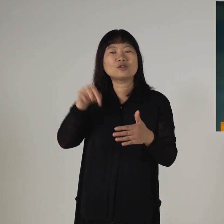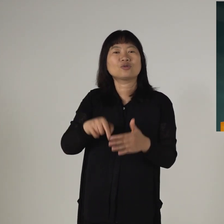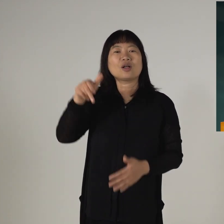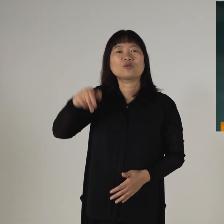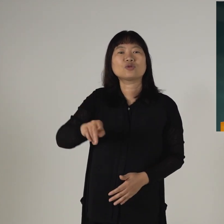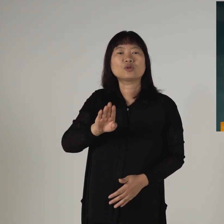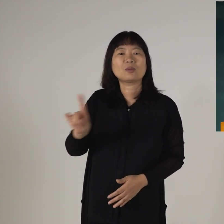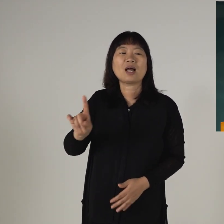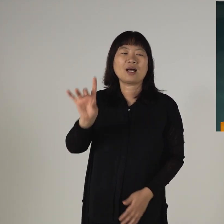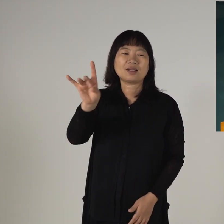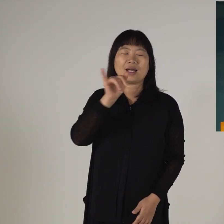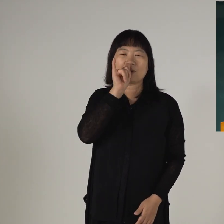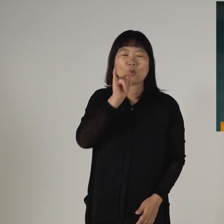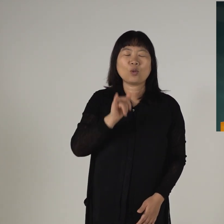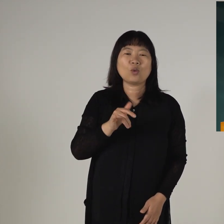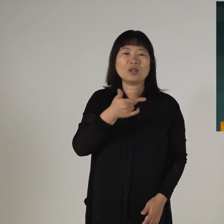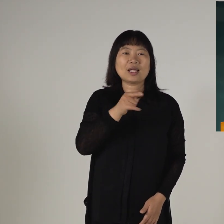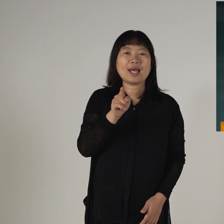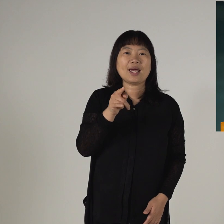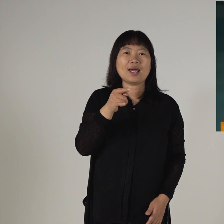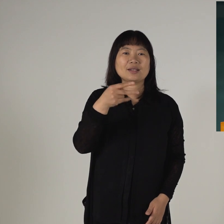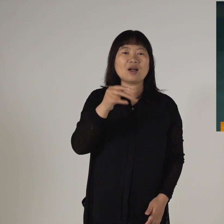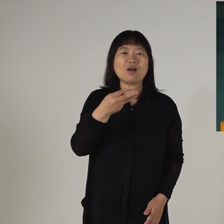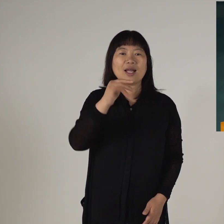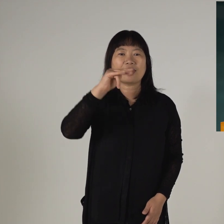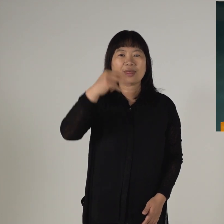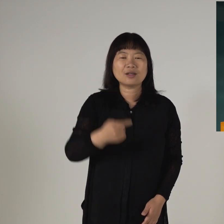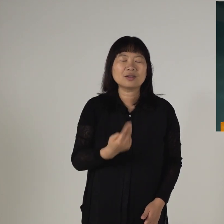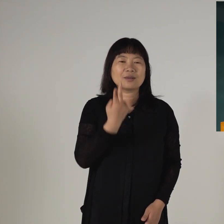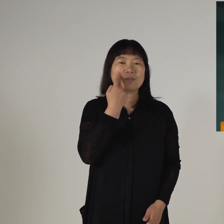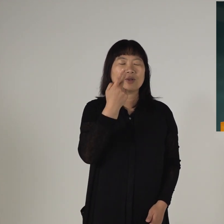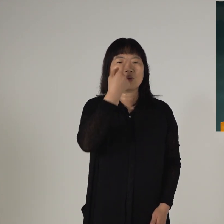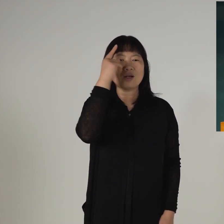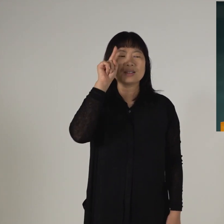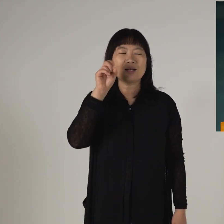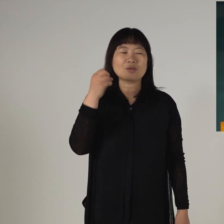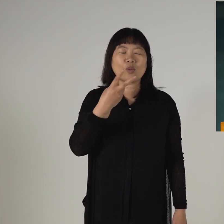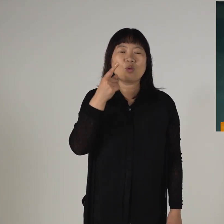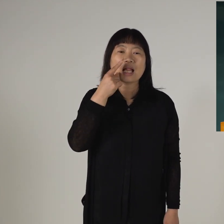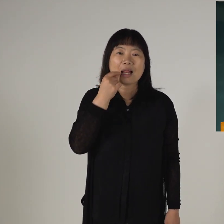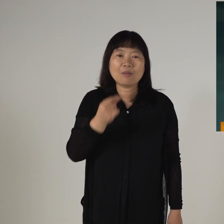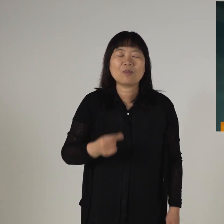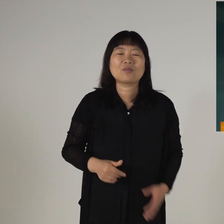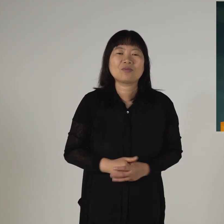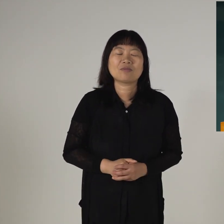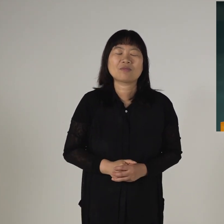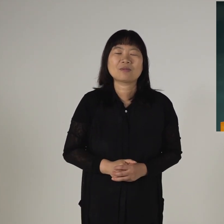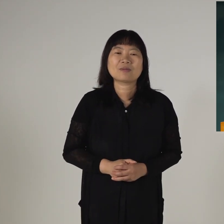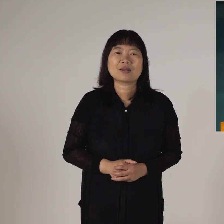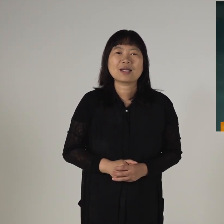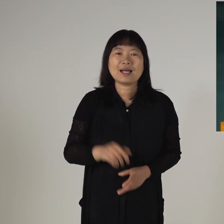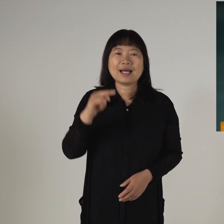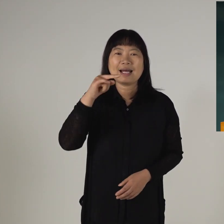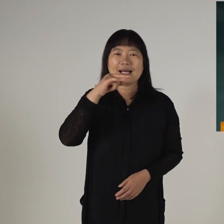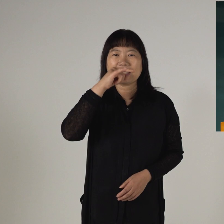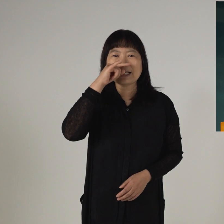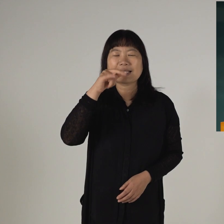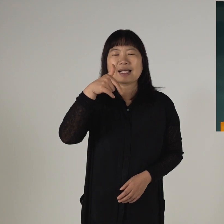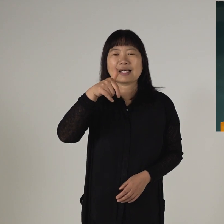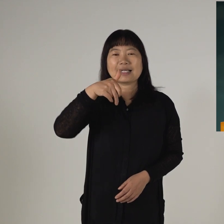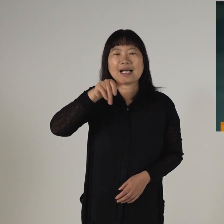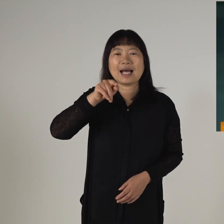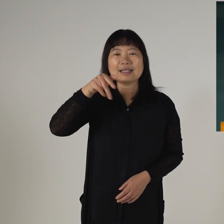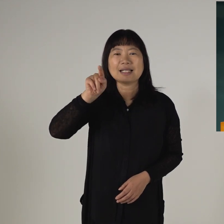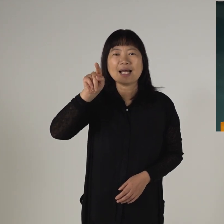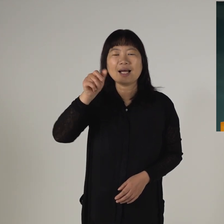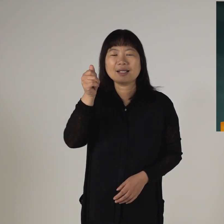하나 있고 네덜란드, 미국, 러시아, 일본, 카자흐스탄, 우즈베키스탄